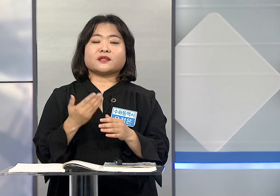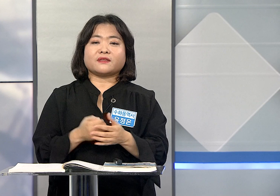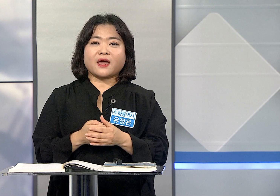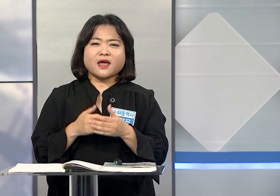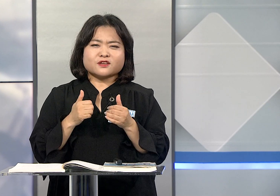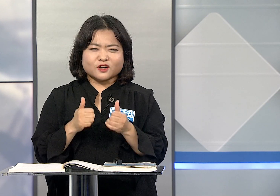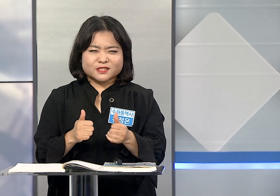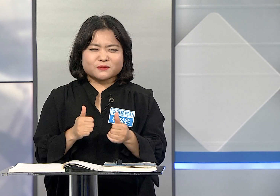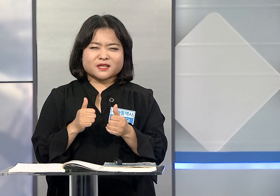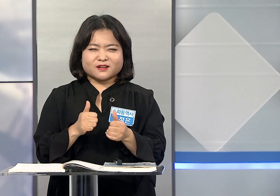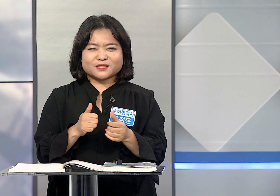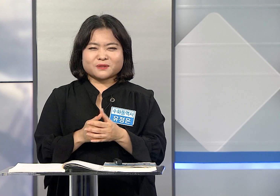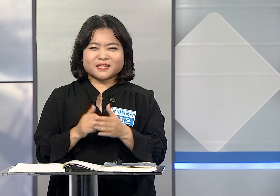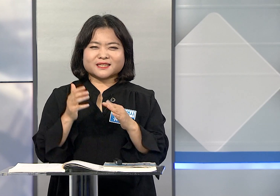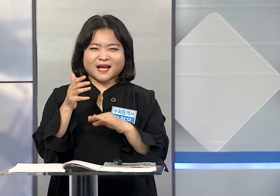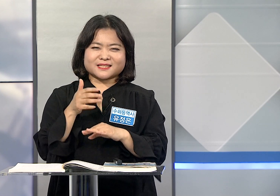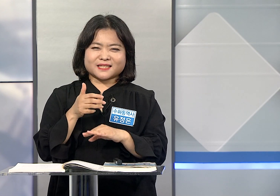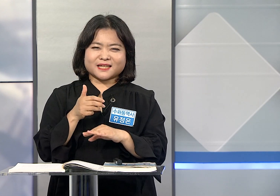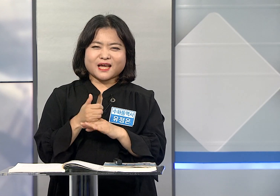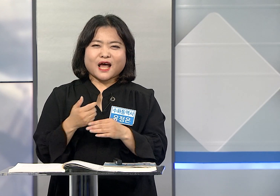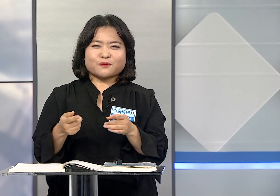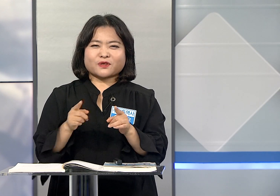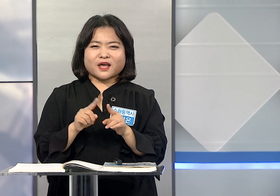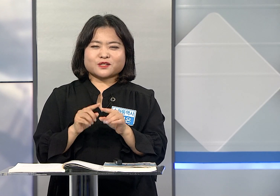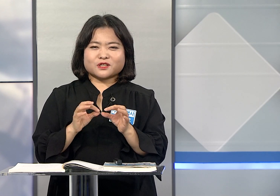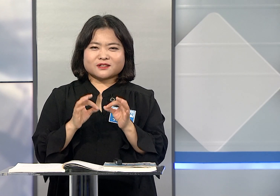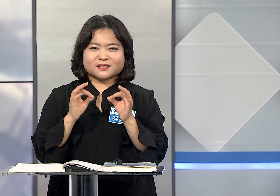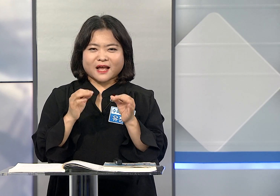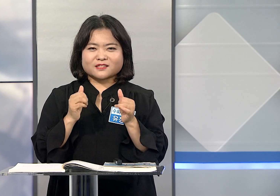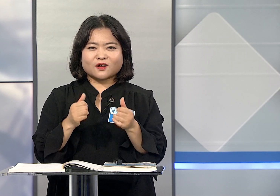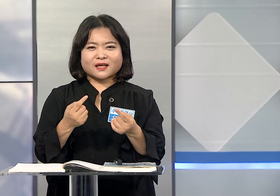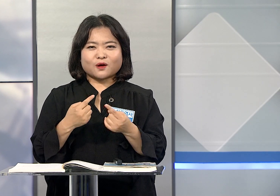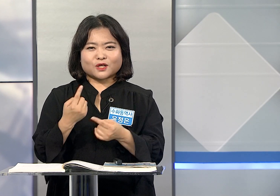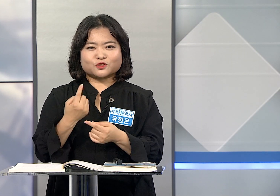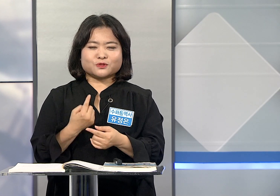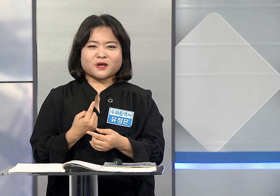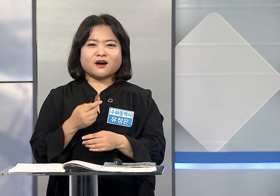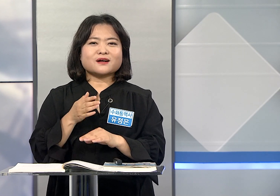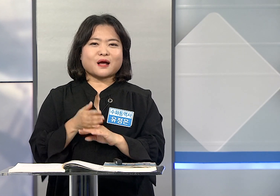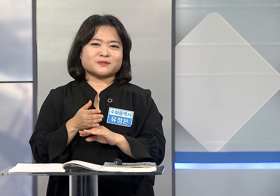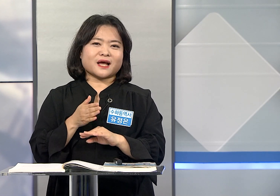되는데 열심히 끝까지 함께 최선을 다해서 따라와 주시면